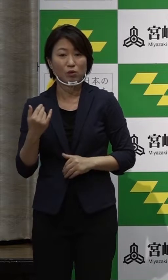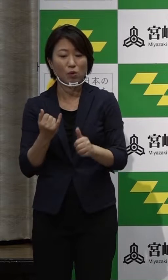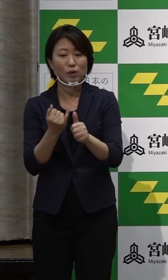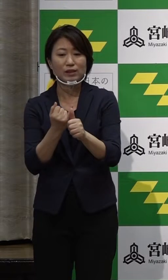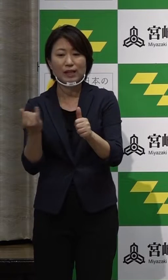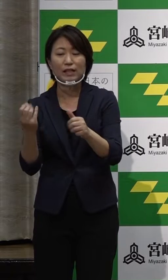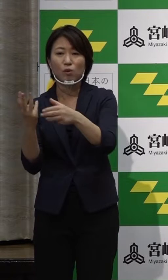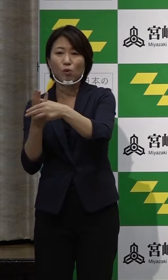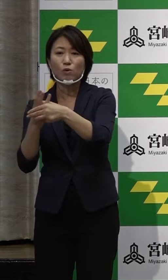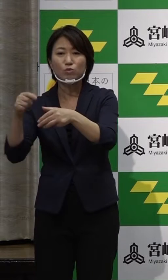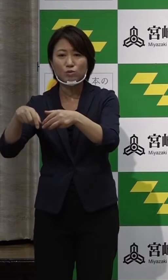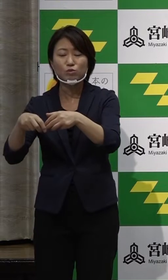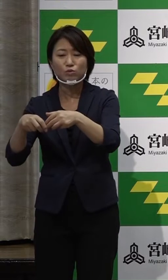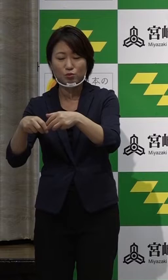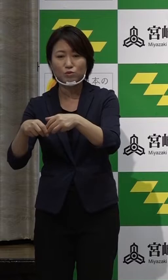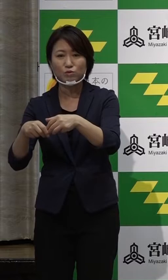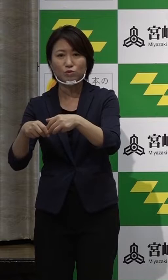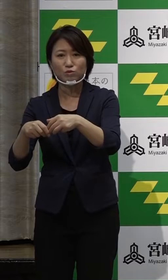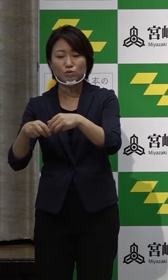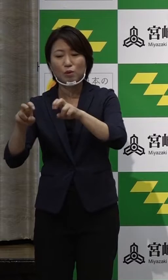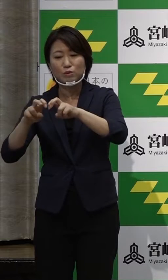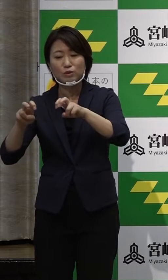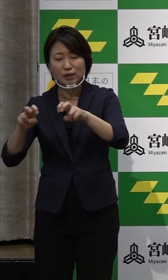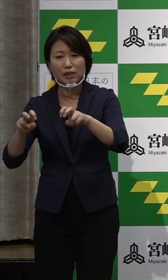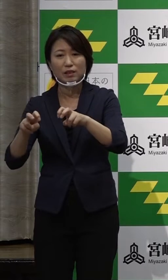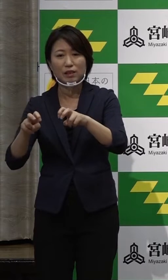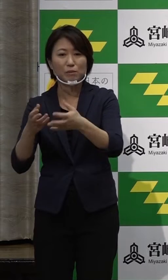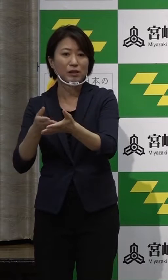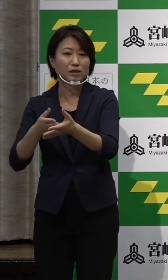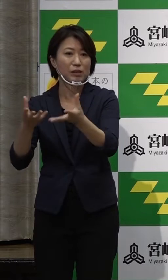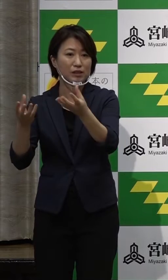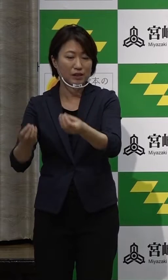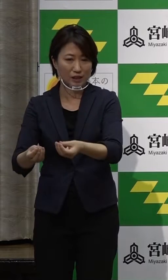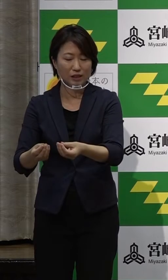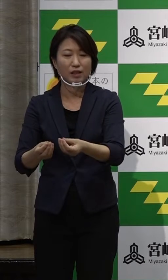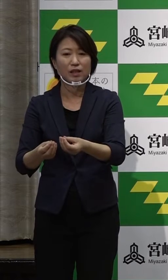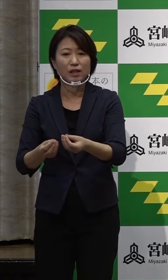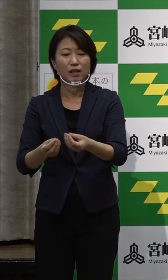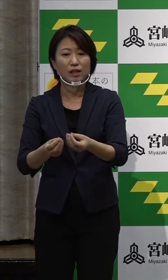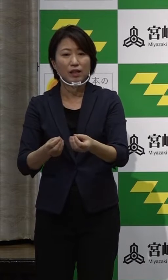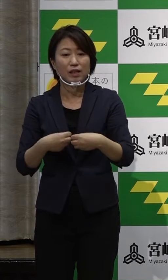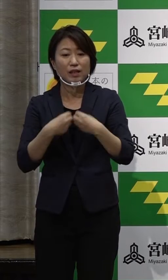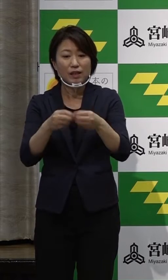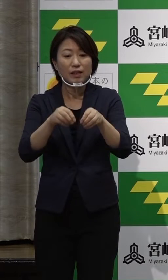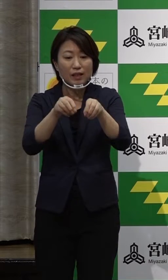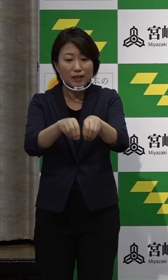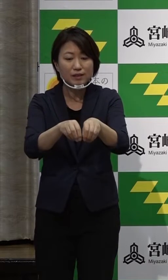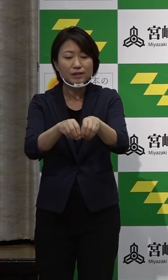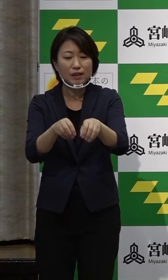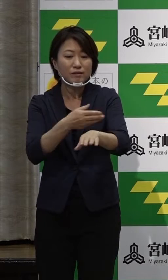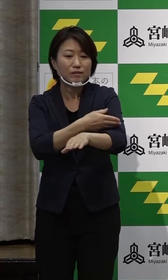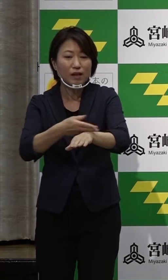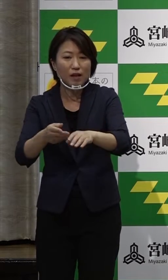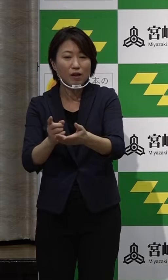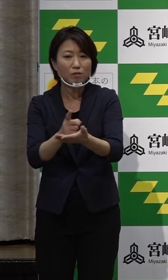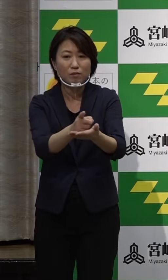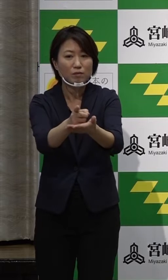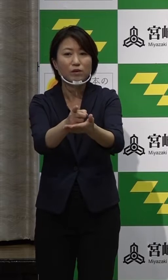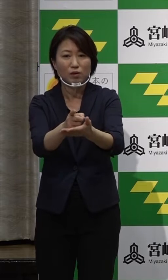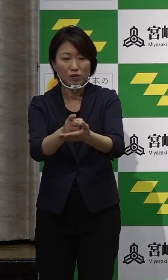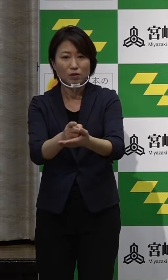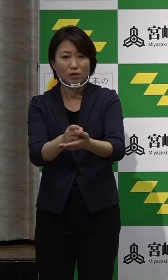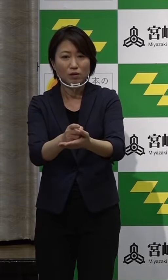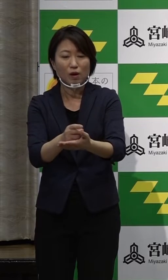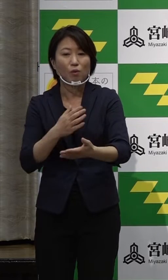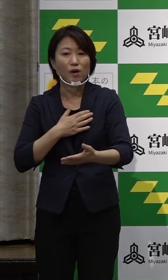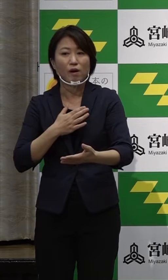ての状況分析でも申し上げたところでありますが、しっかりと感染を追うことができるような状況になるのか、それとも保険適用